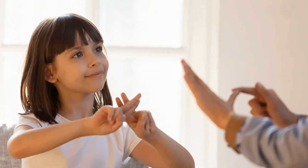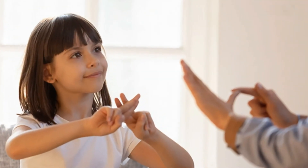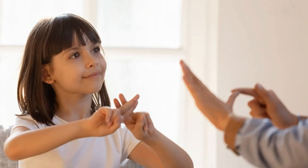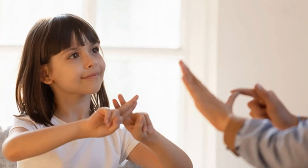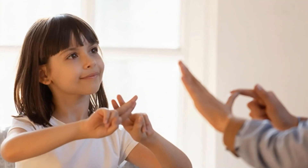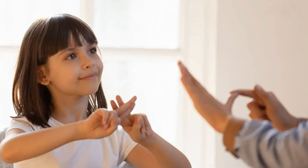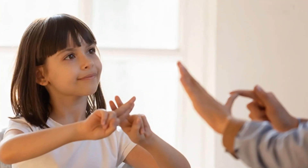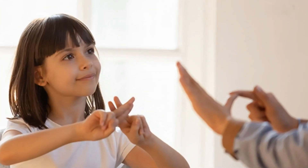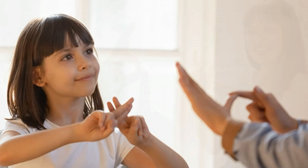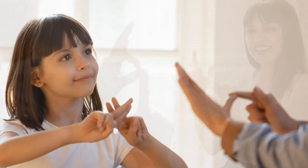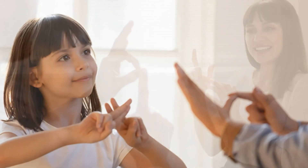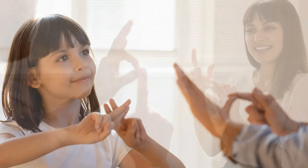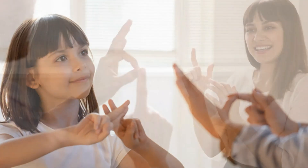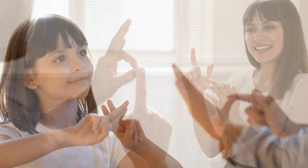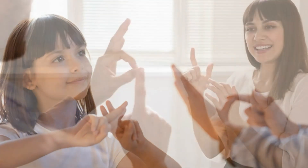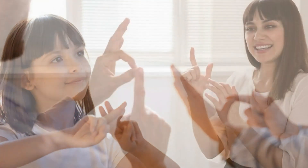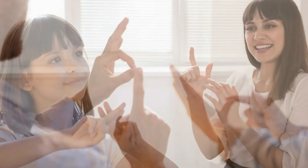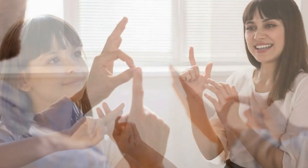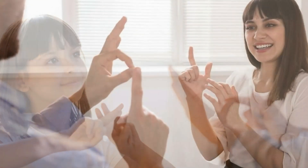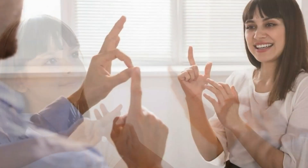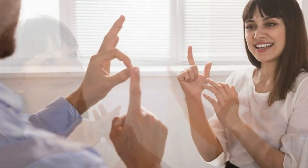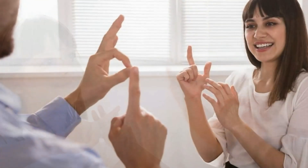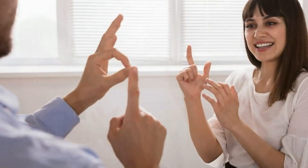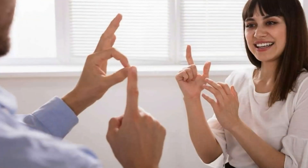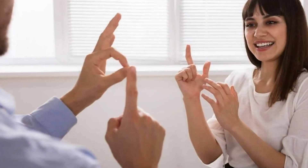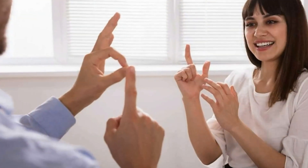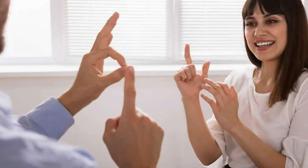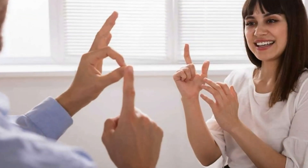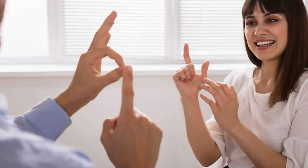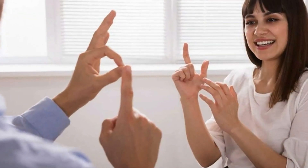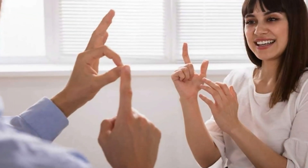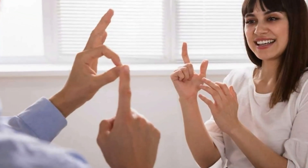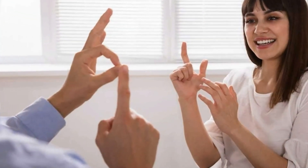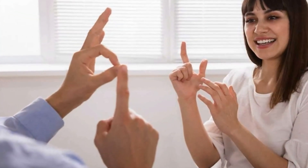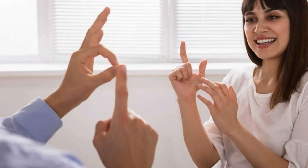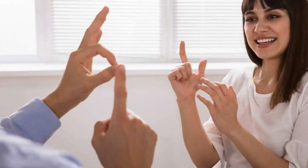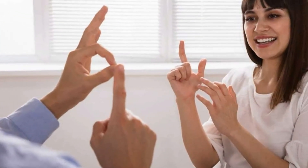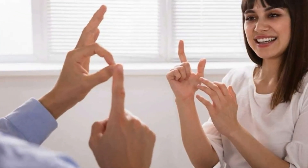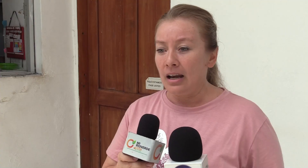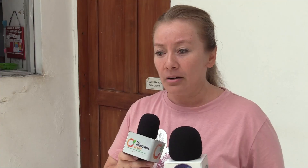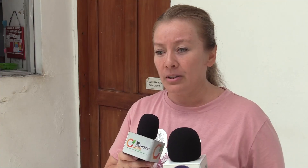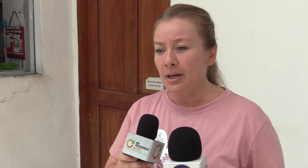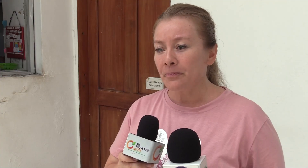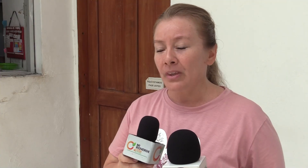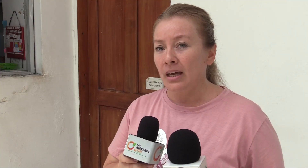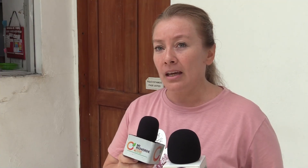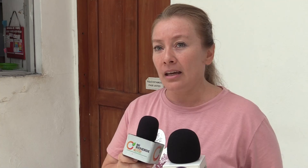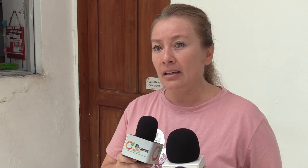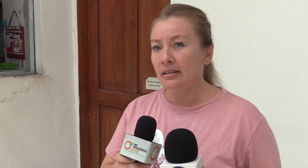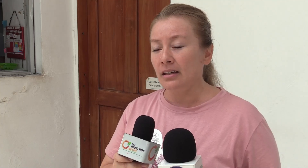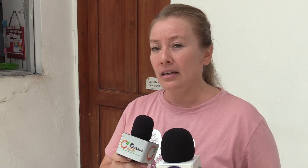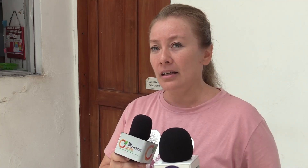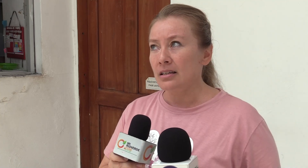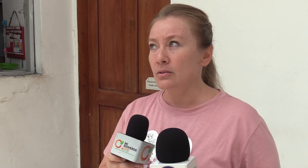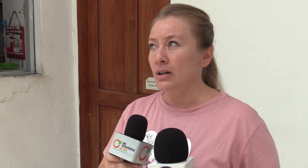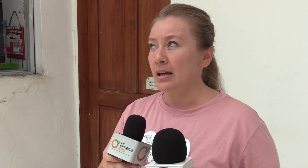ser nuevo totalmente en la región, estamos ahí trabajando en coordinación con la maestra Laura de la Escuela